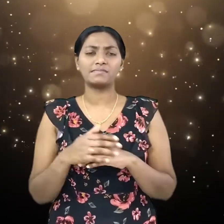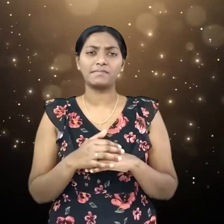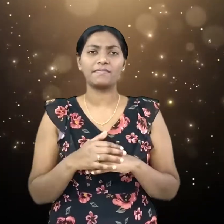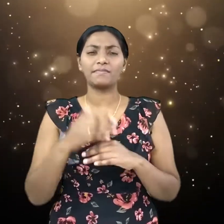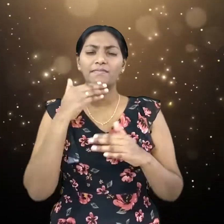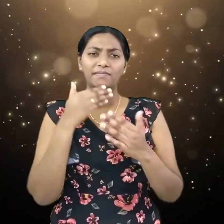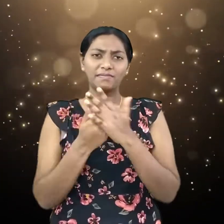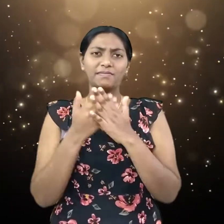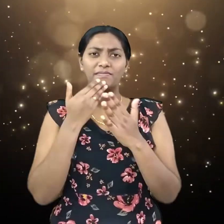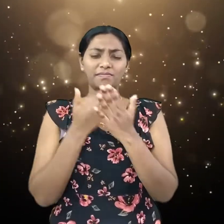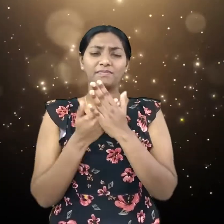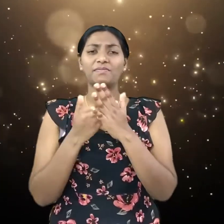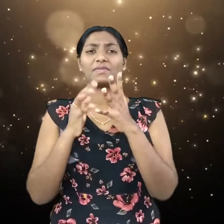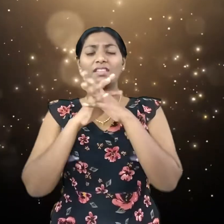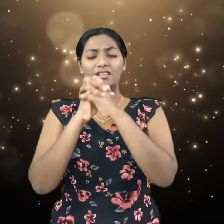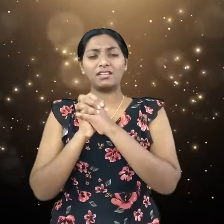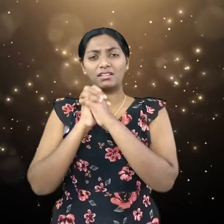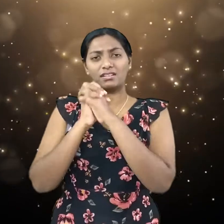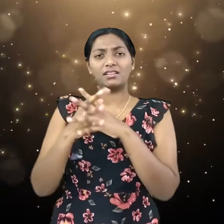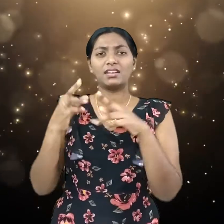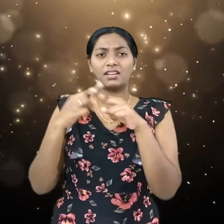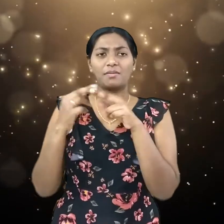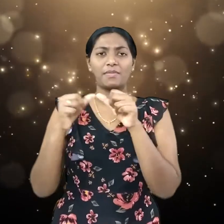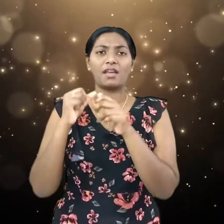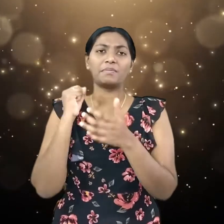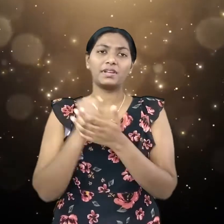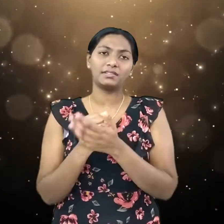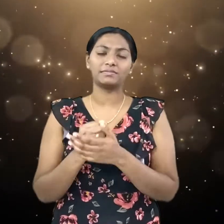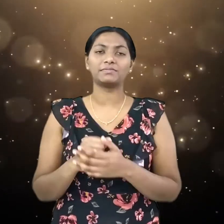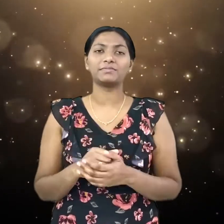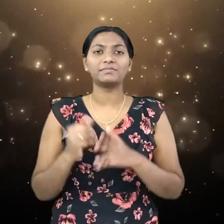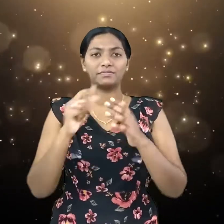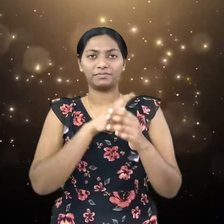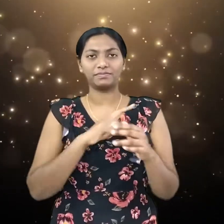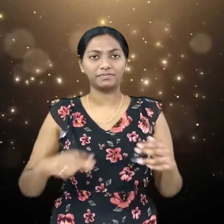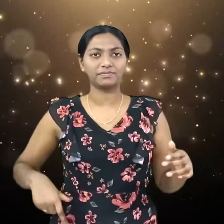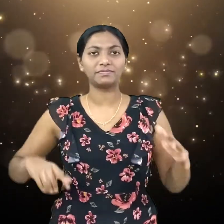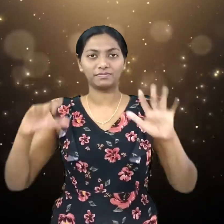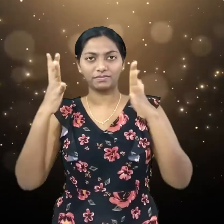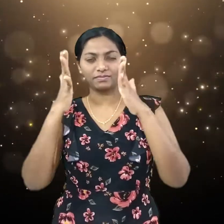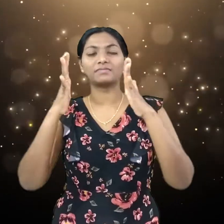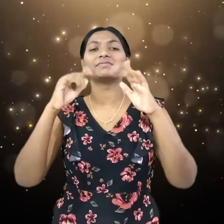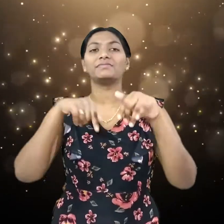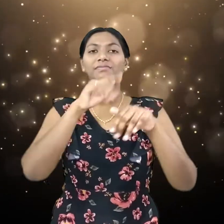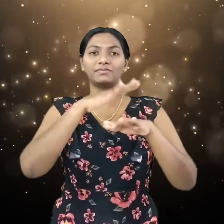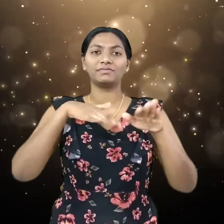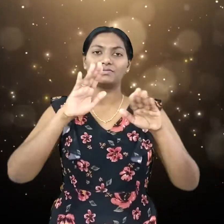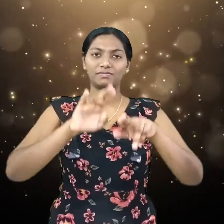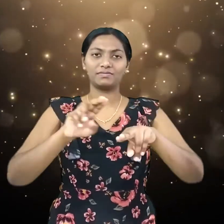हैं, और इस प्रार्थना को यीशु मसीह के नाम में मांगते हैं, आमीन। प्रेज द लॉर्ड, बैठ सकते हैं